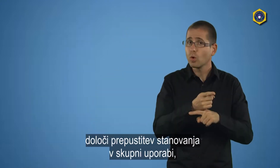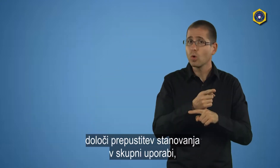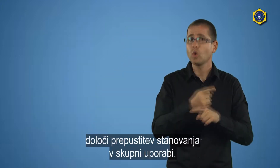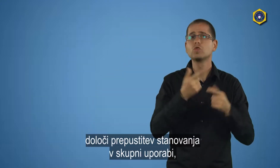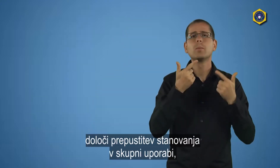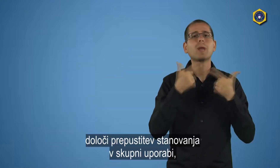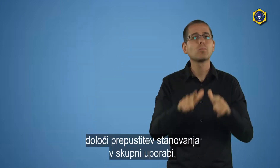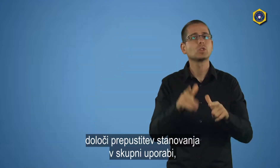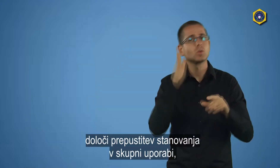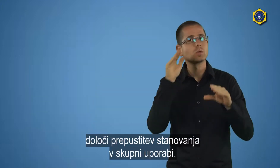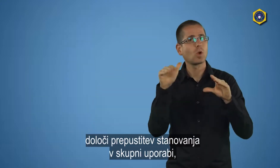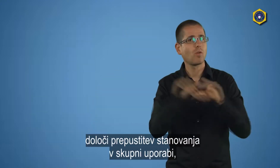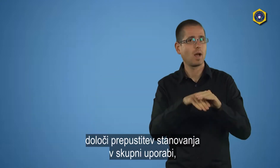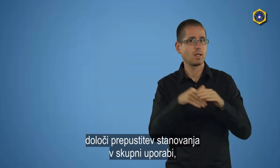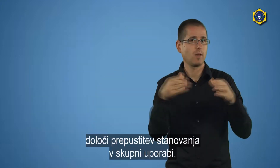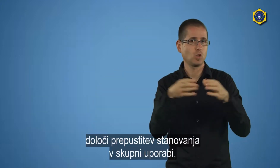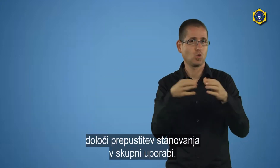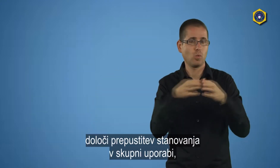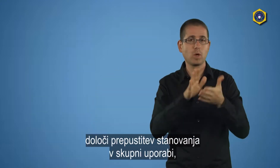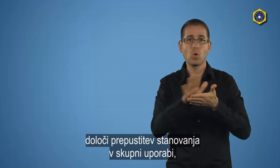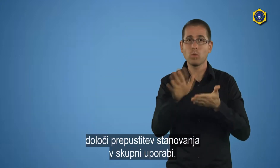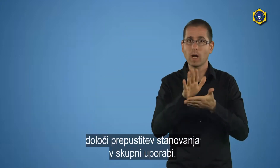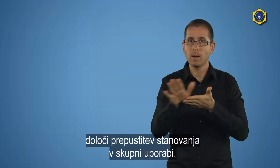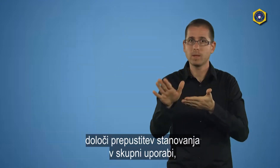Določi prepustitev stanovanja v skupni uporabi.